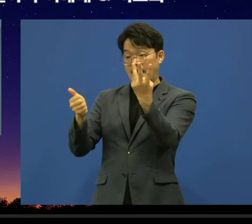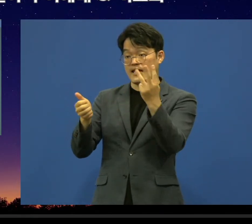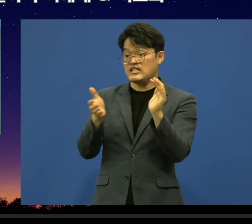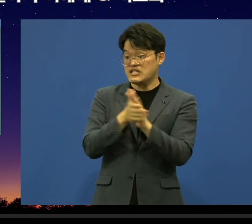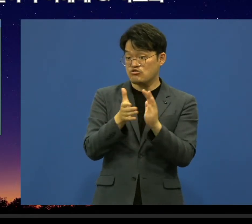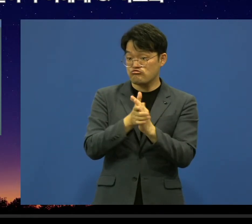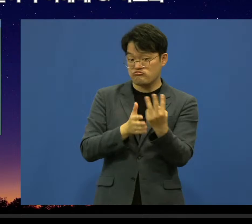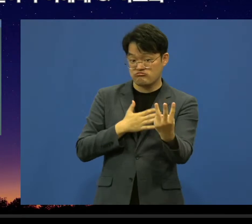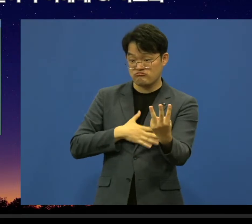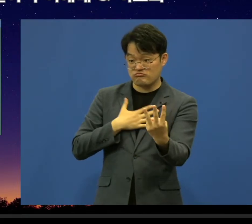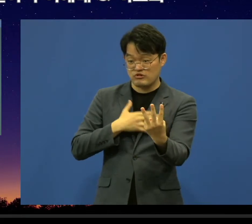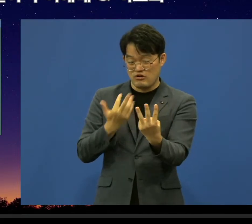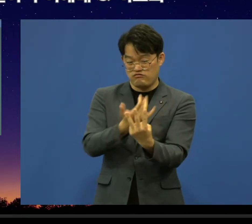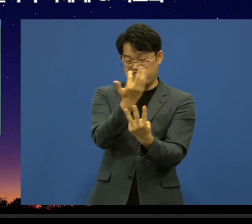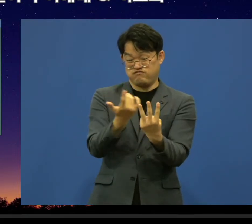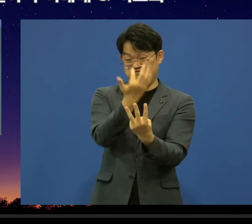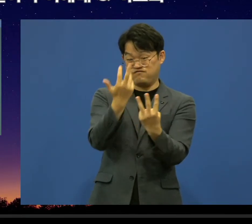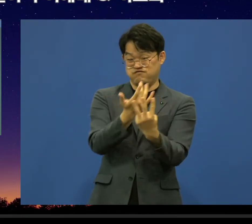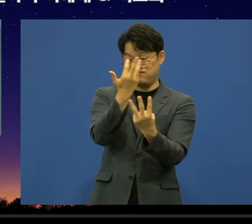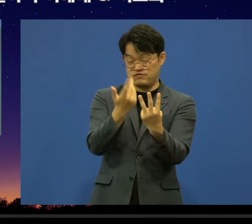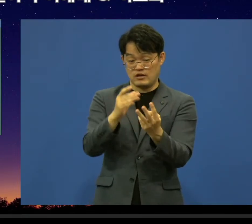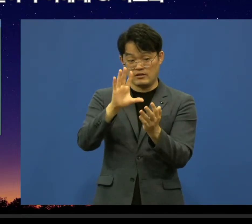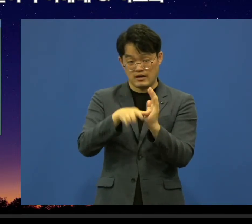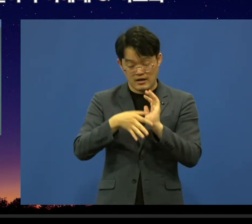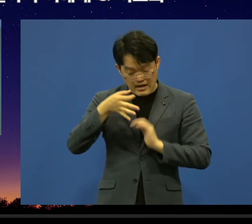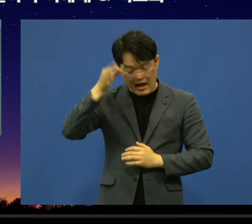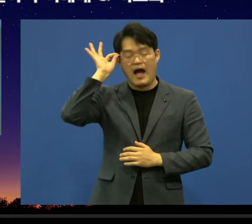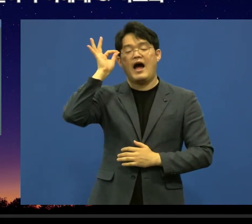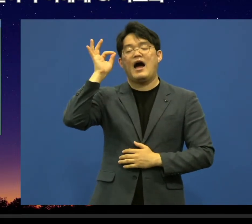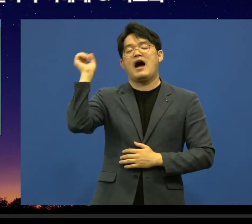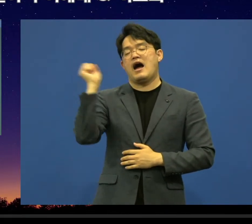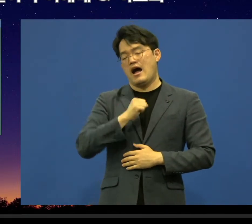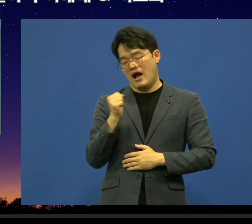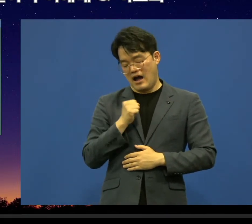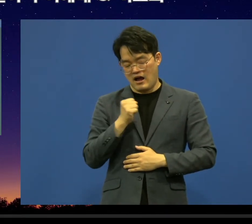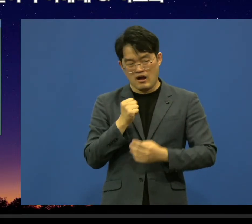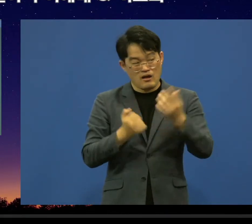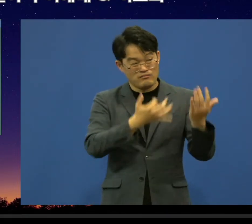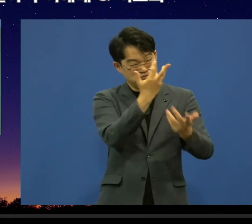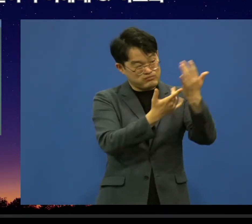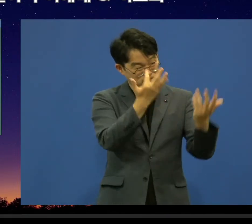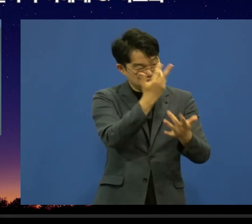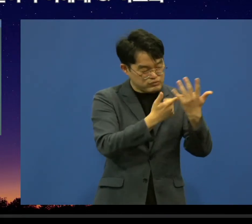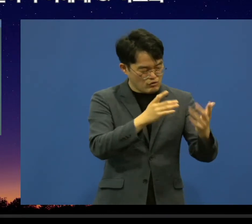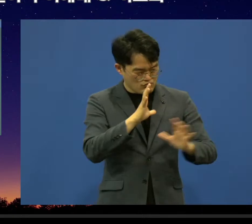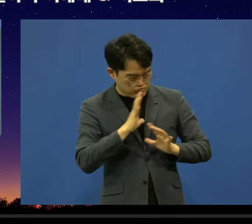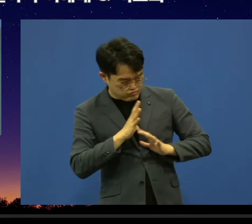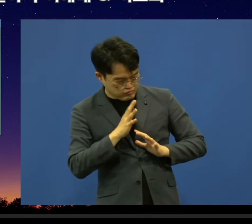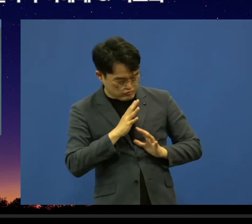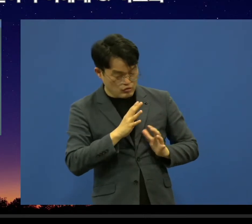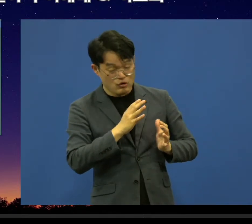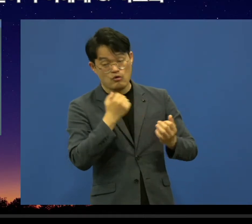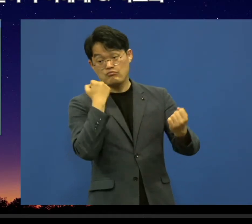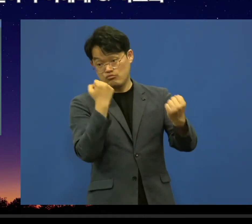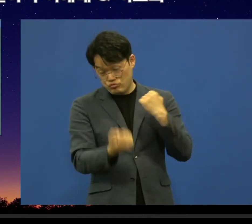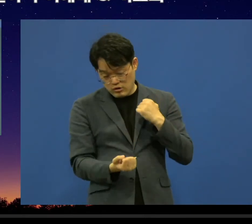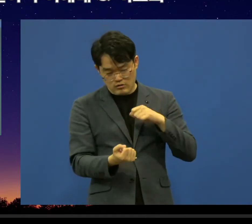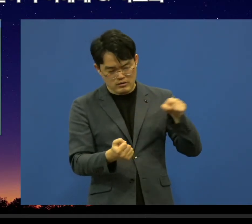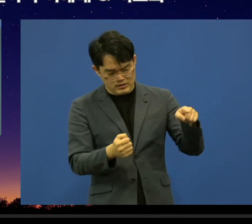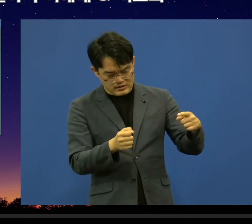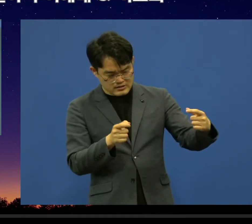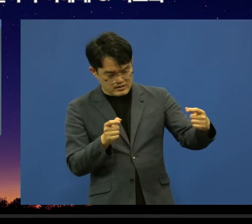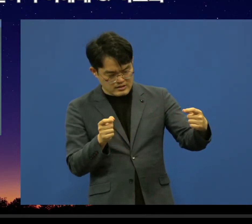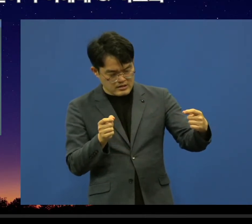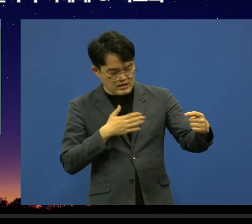앞에서 깨닫습니다. 불꽃 앞에서도 믿음으로 순교적 삶을 살도록 부름받았다라는